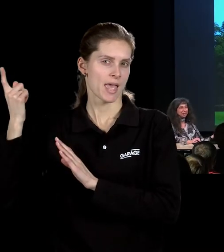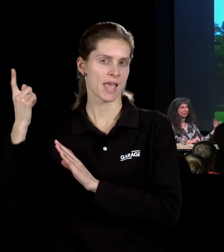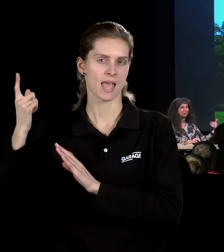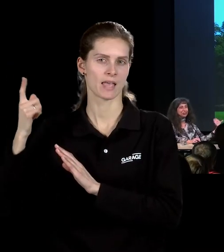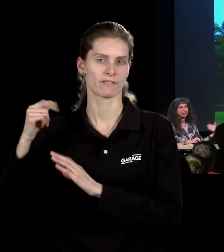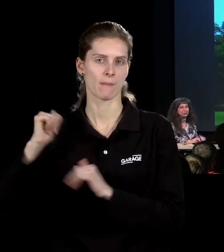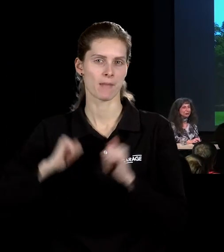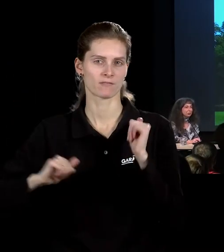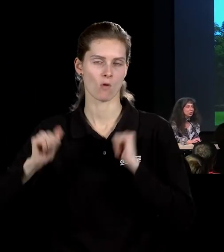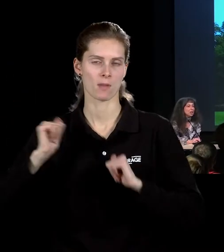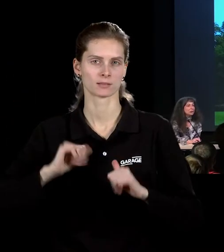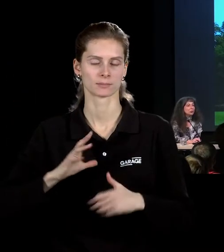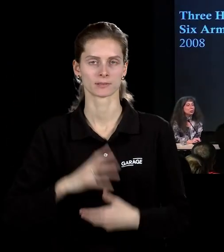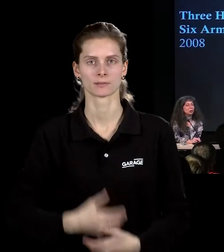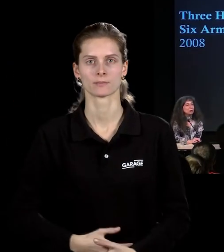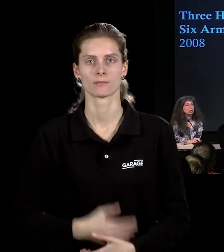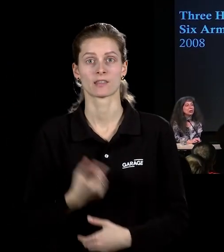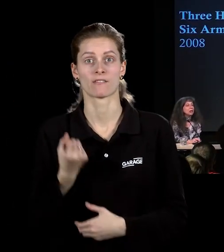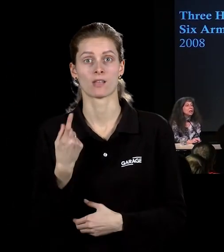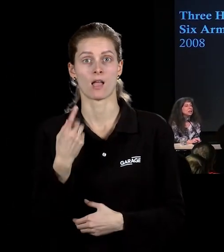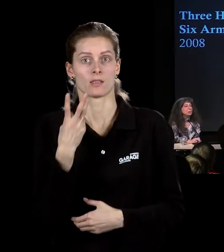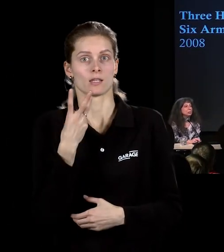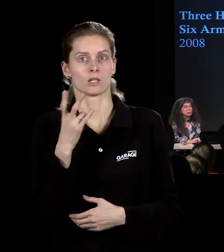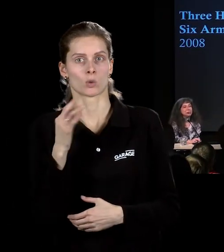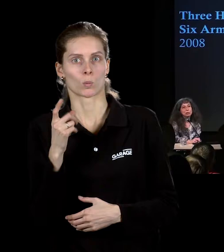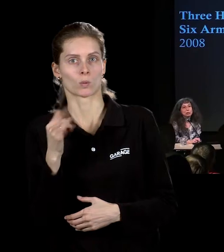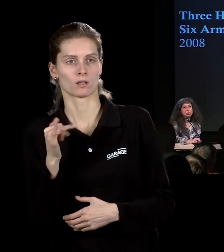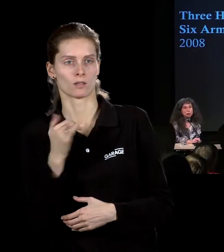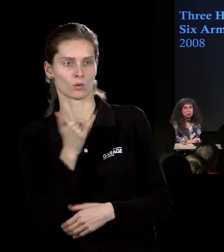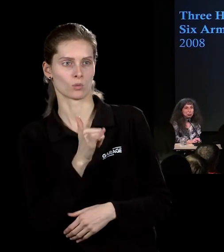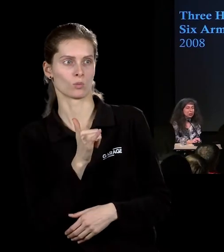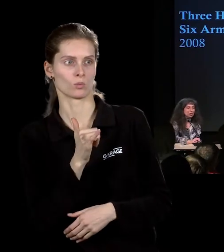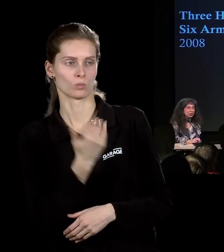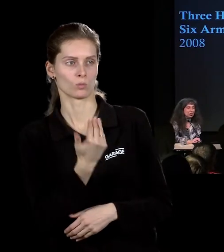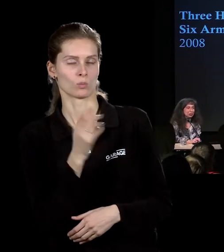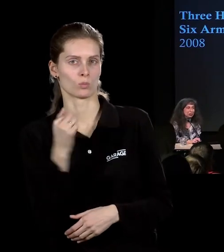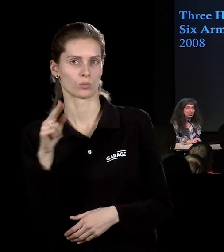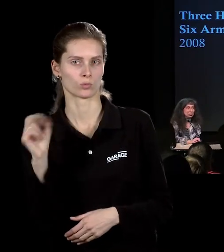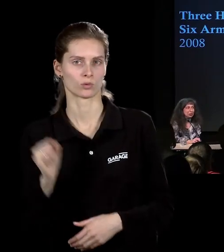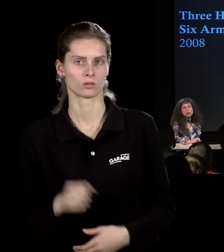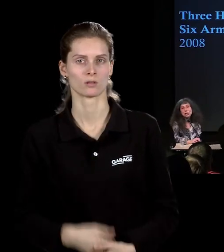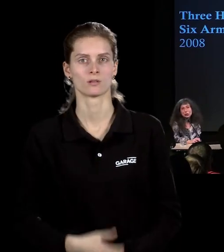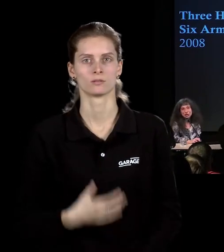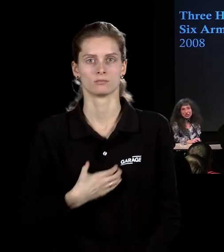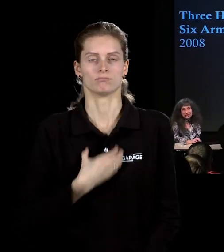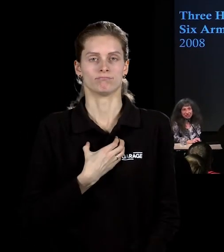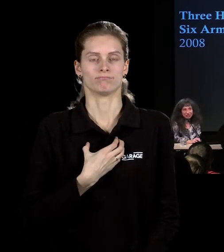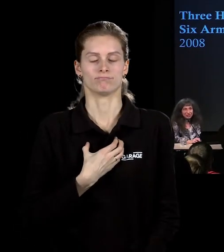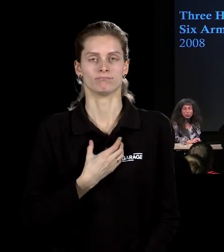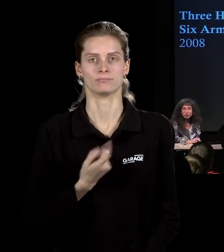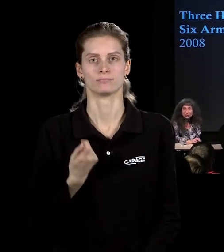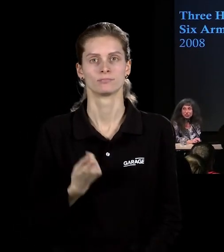ногой манекена. Здесь возникает вот этот вот трехногий Будда, и вот это тоже такой достаточно устрашающее